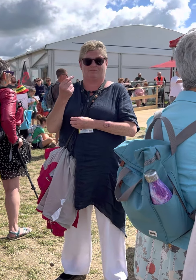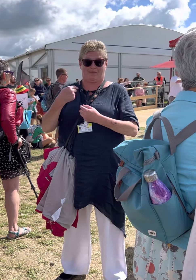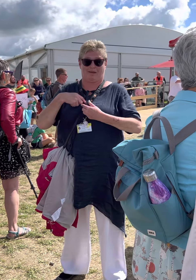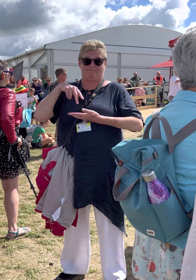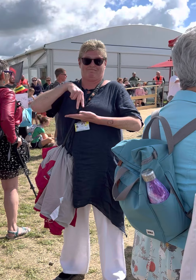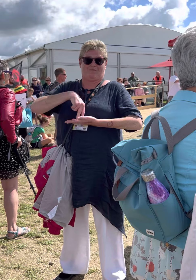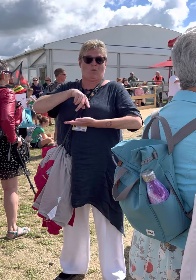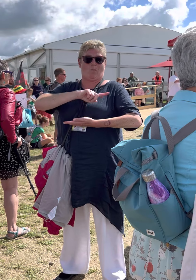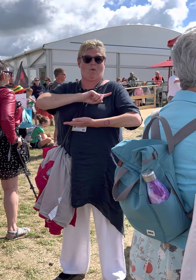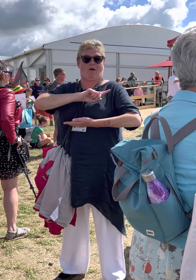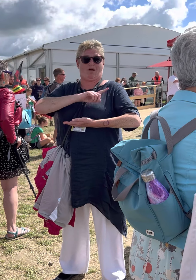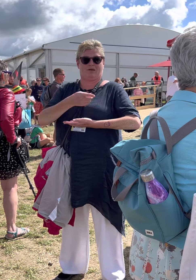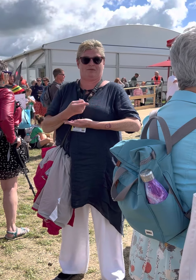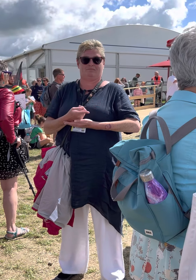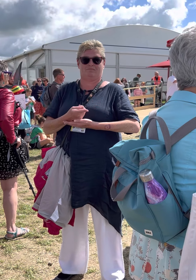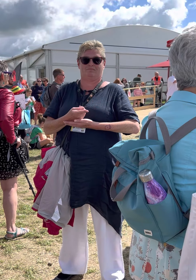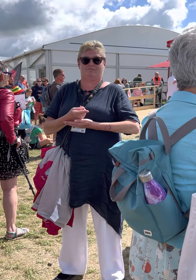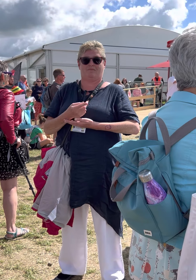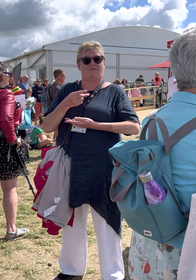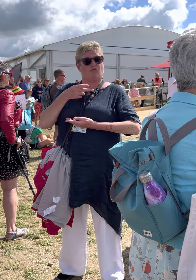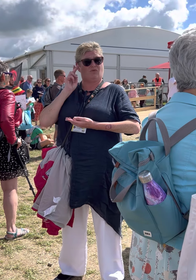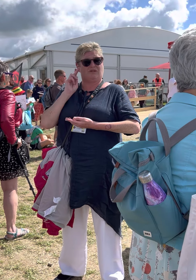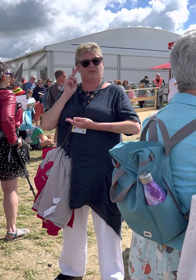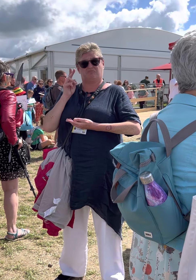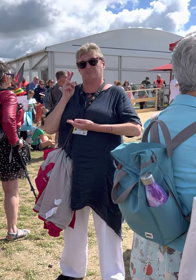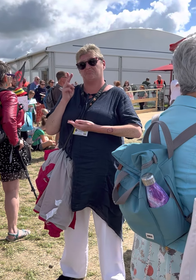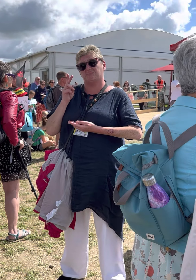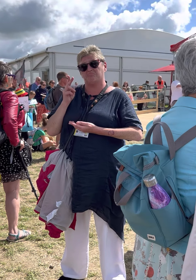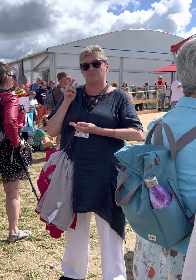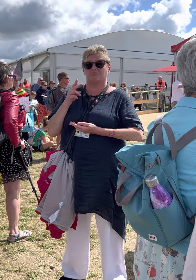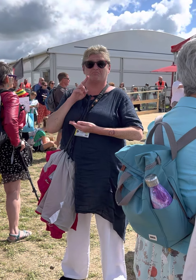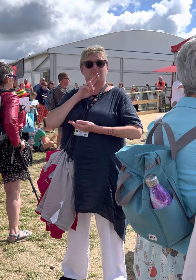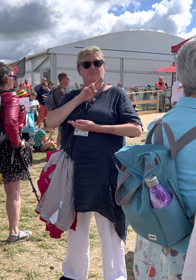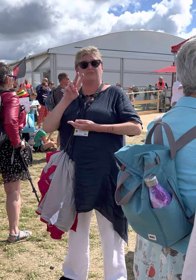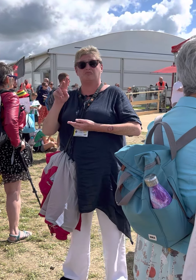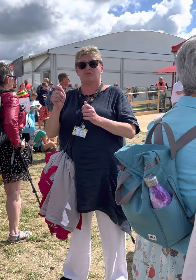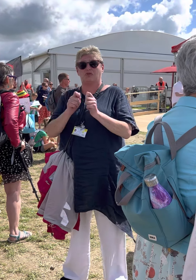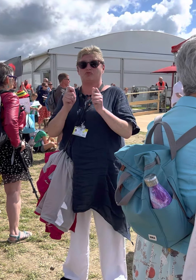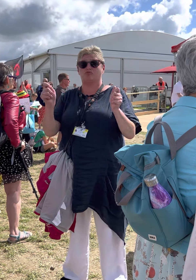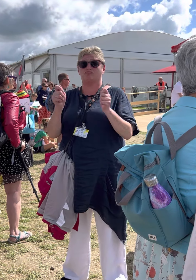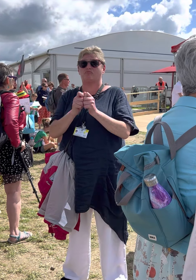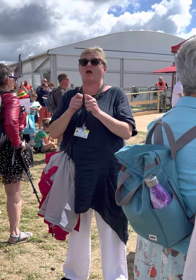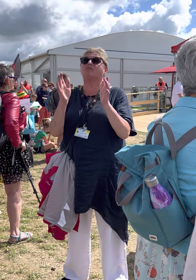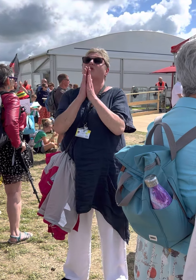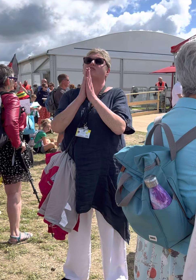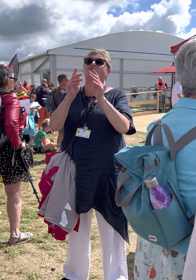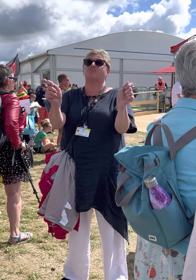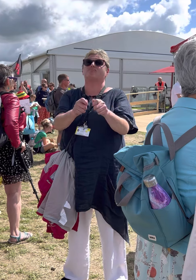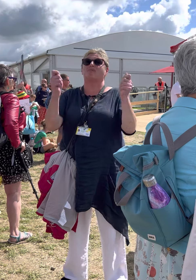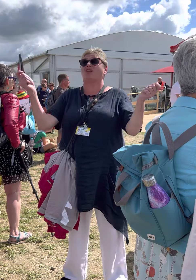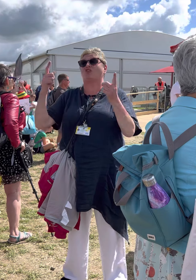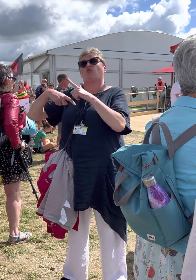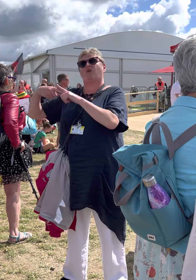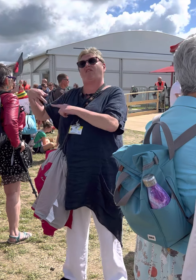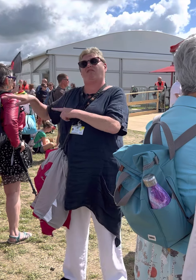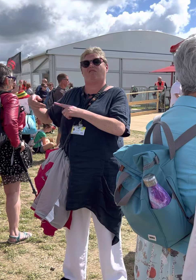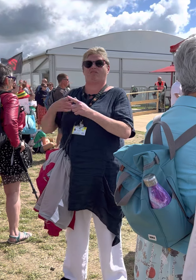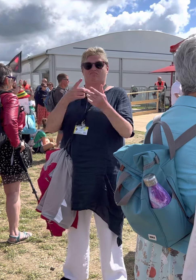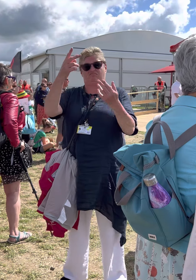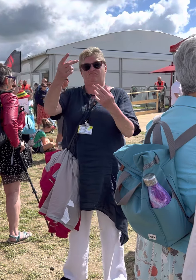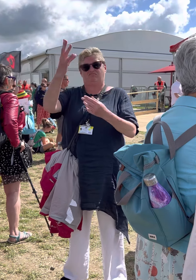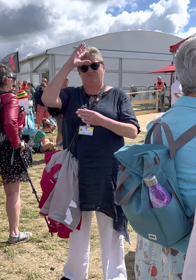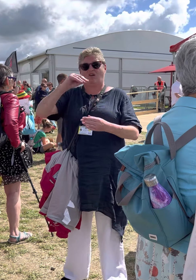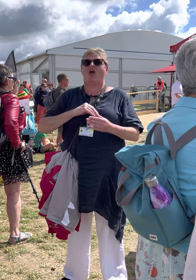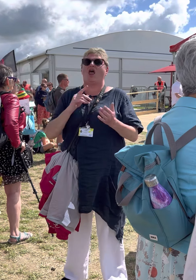hyn oherwydd rhai wythnos yn ôl weles i bapur dy Sul Prydeinig yn dweud